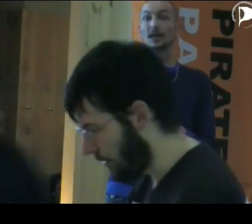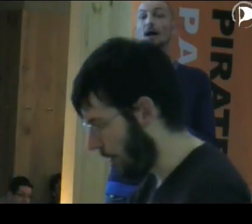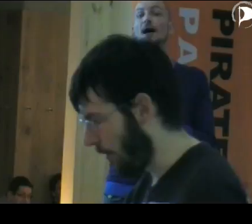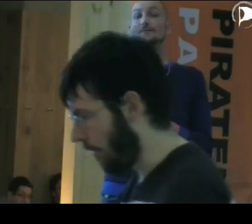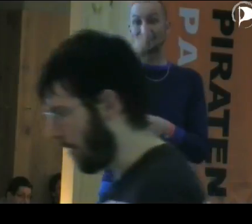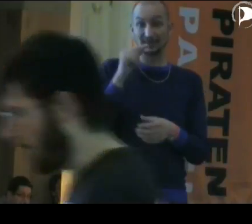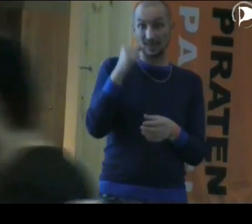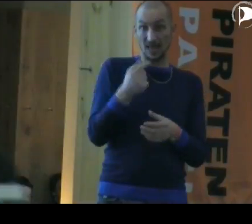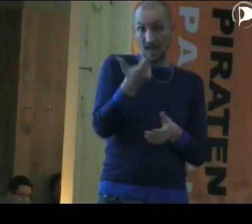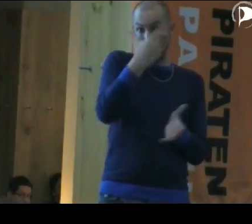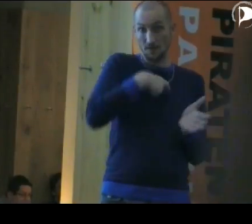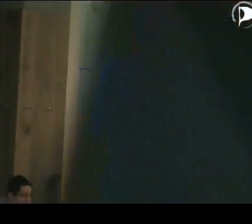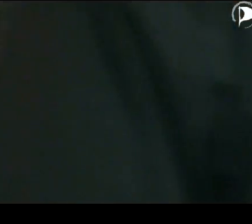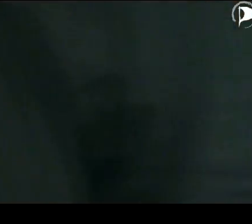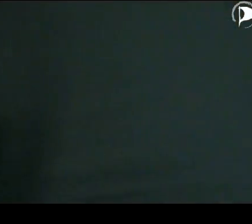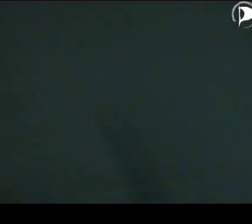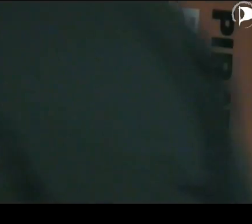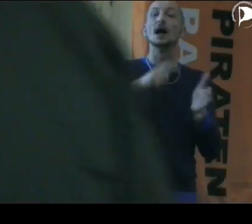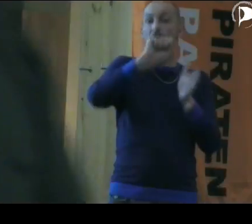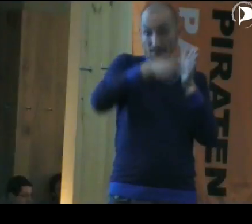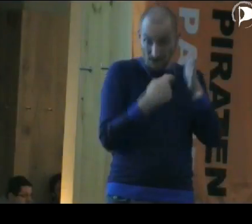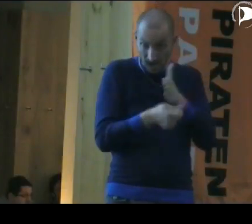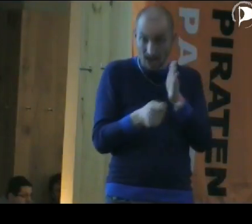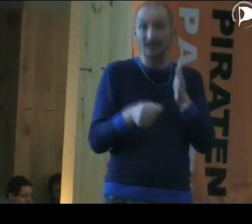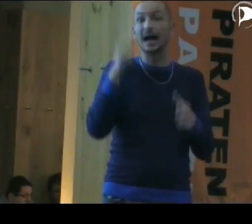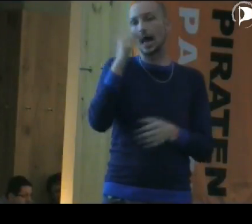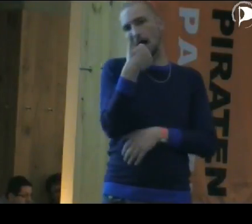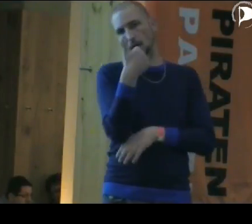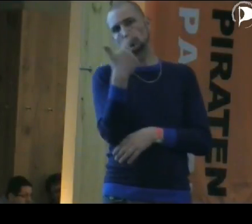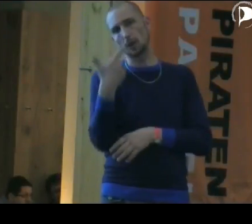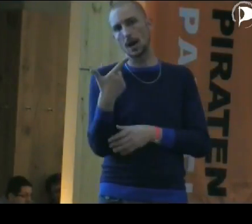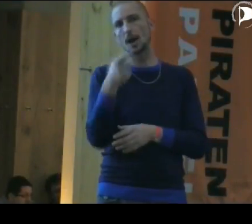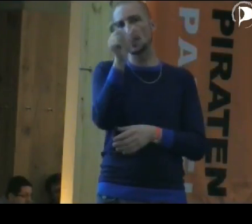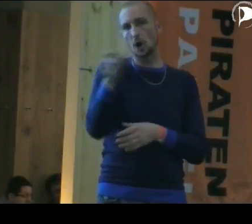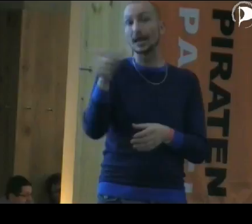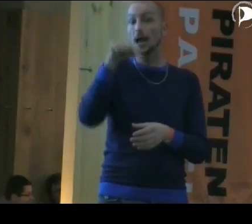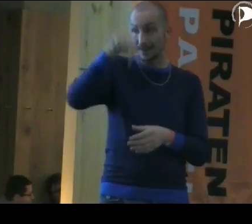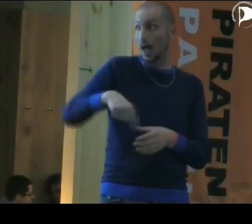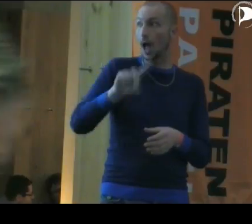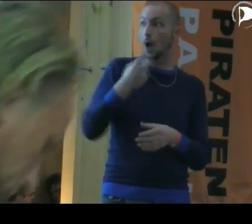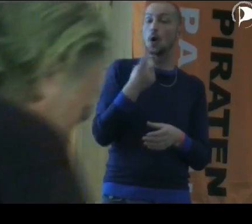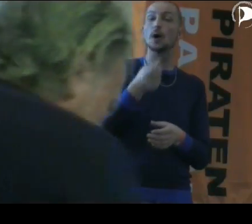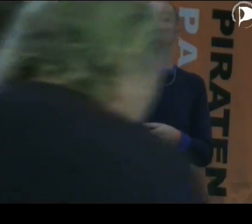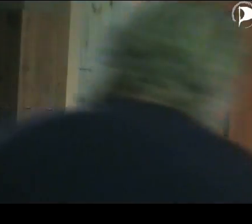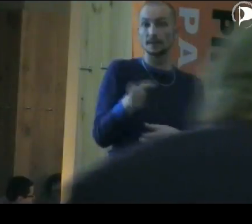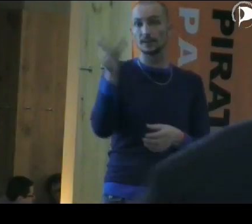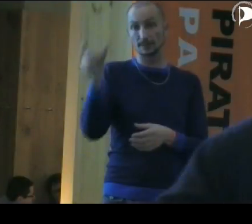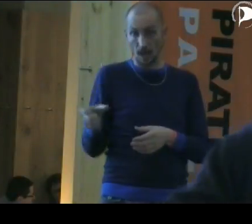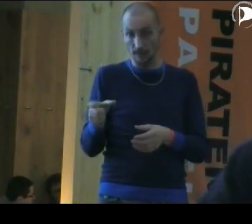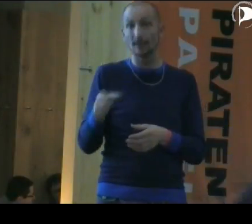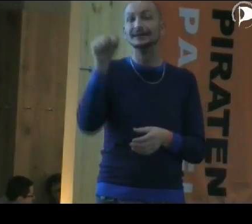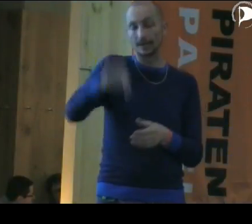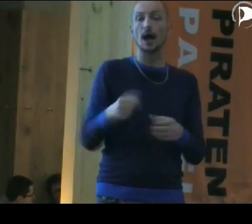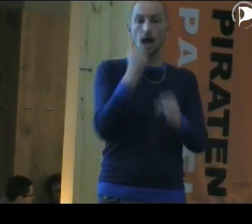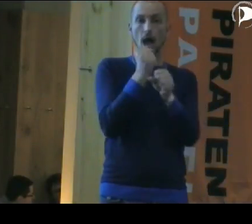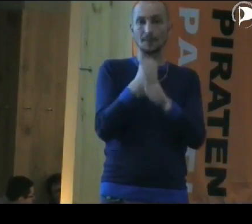klärte werde ich mindestens ein oder zwei leute die wir auch verlieren darauf legen dass sie irgendwie diese arbeit unterstützen